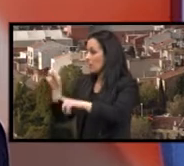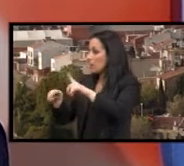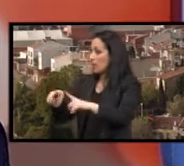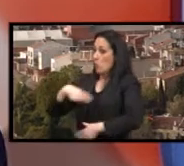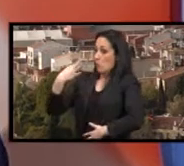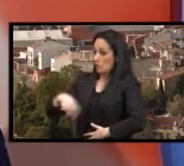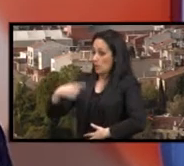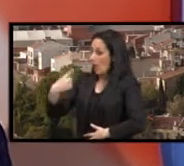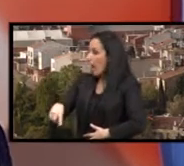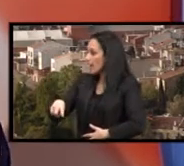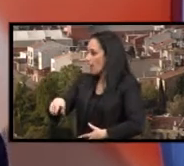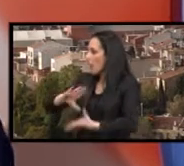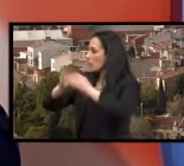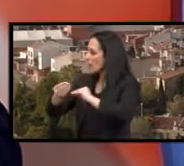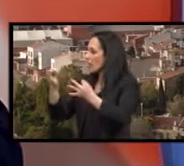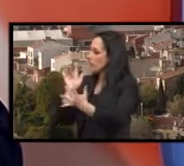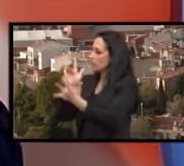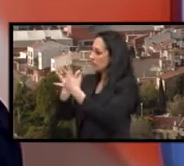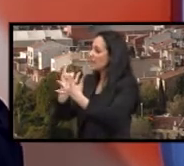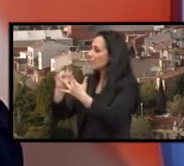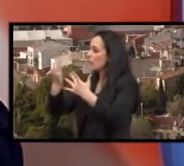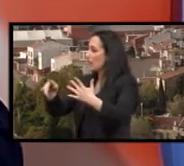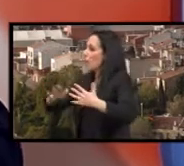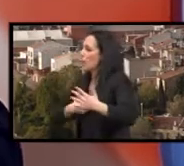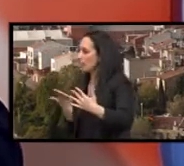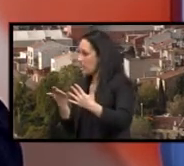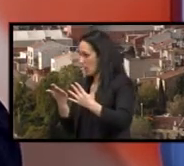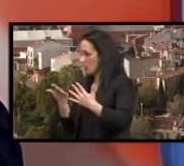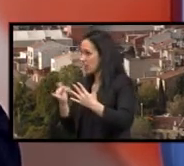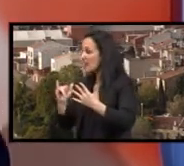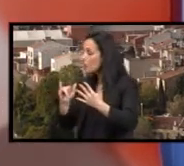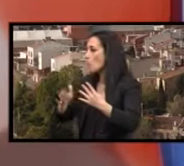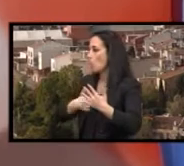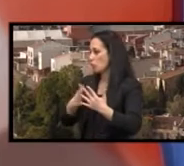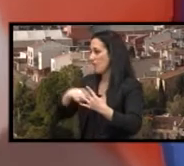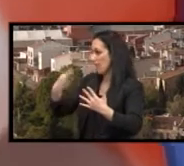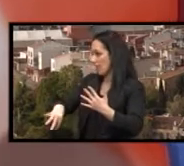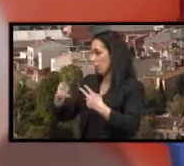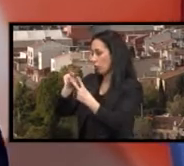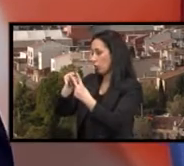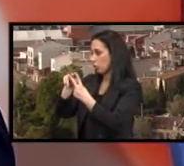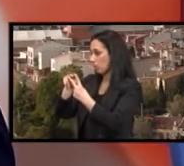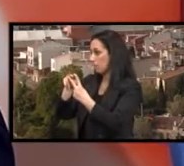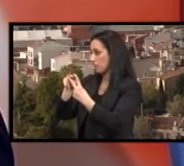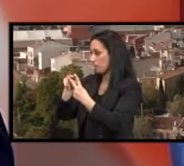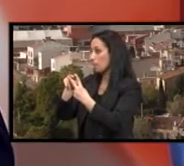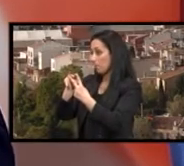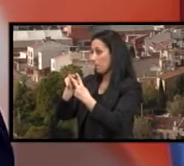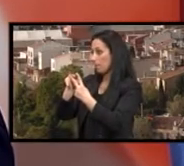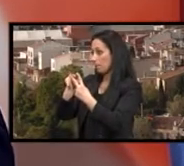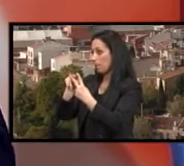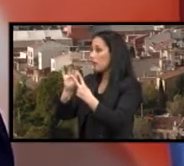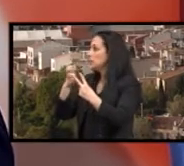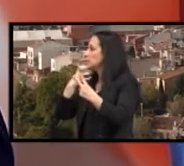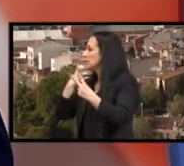podem, clar, si una persona... I de les capacitats. De la capacitat i de les possibilitats, clar, hi ha, a veure, quan la cosa és